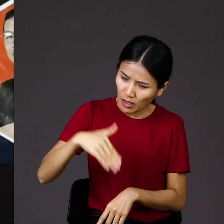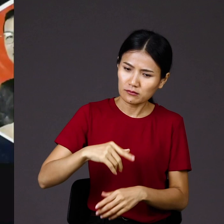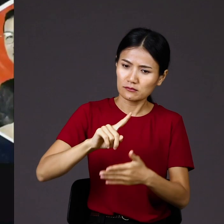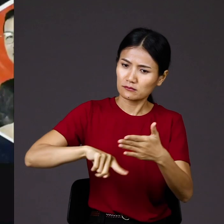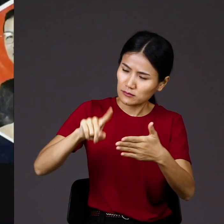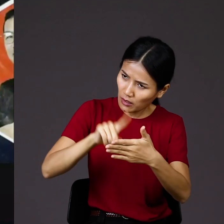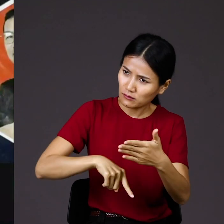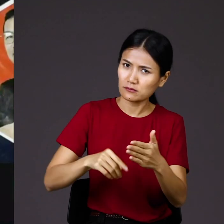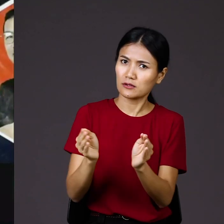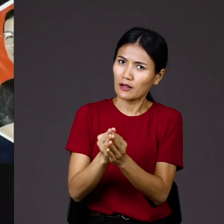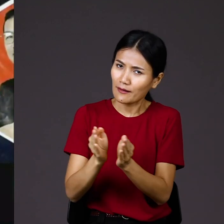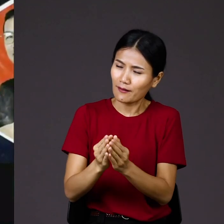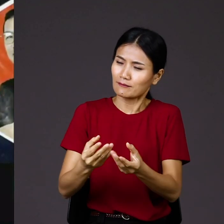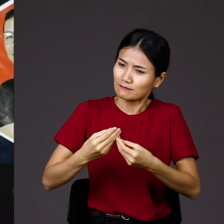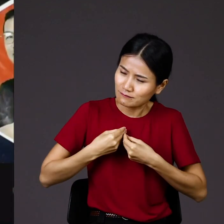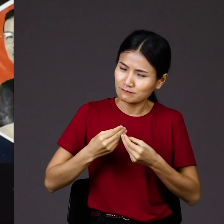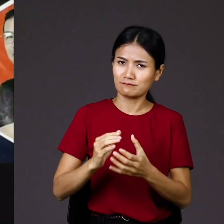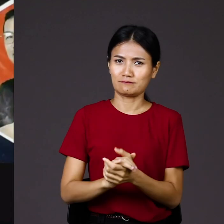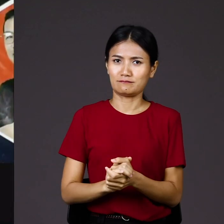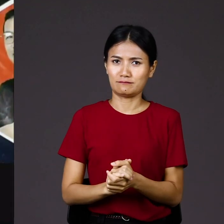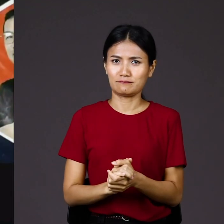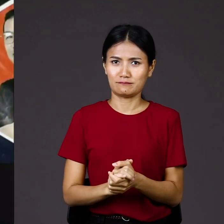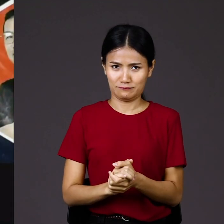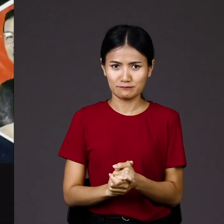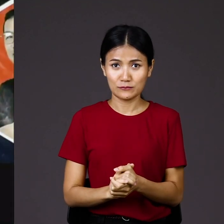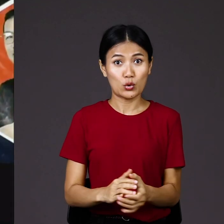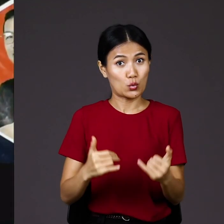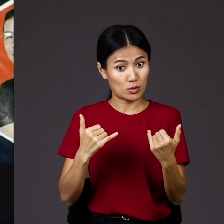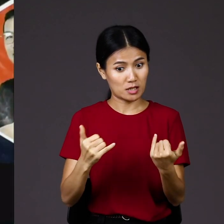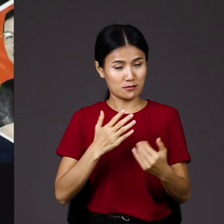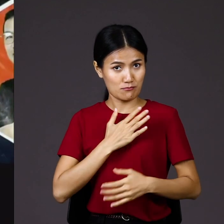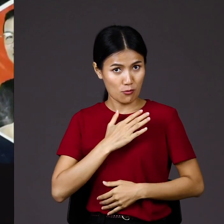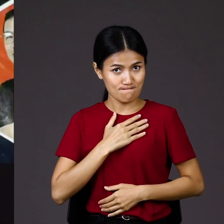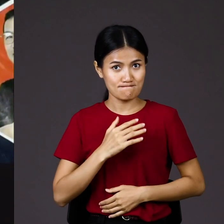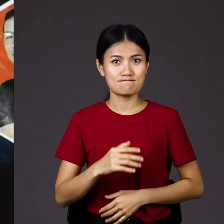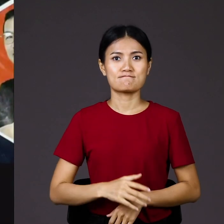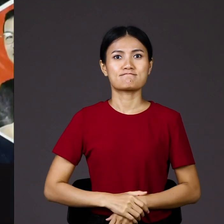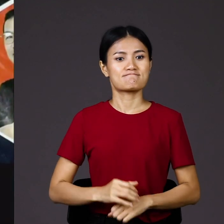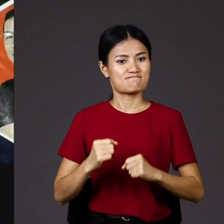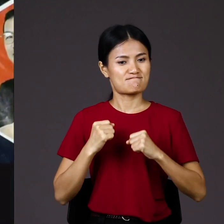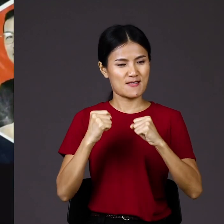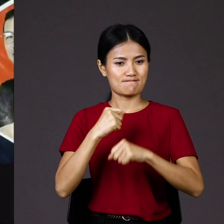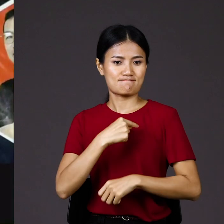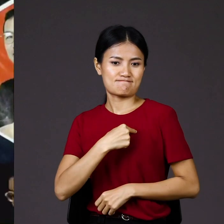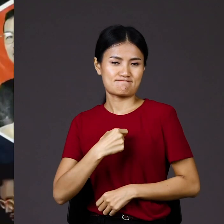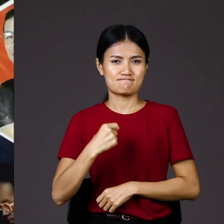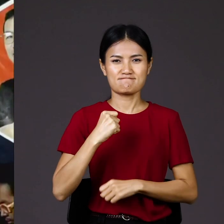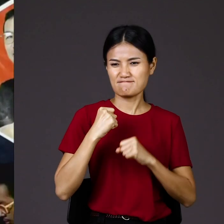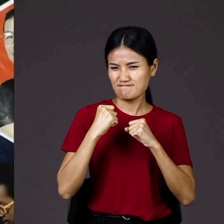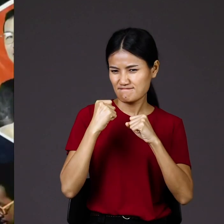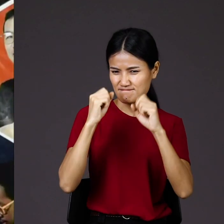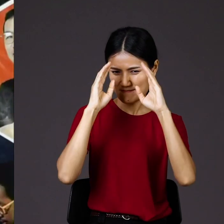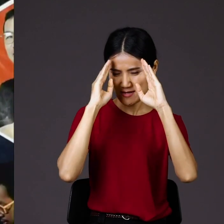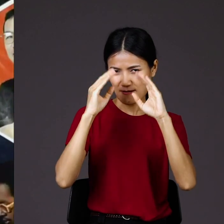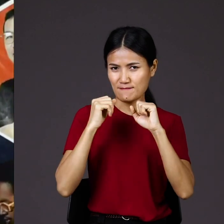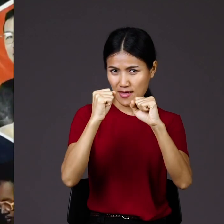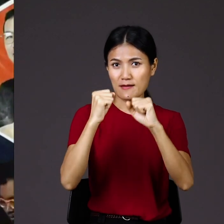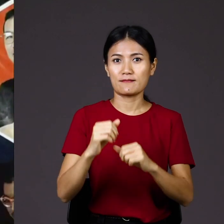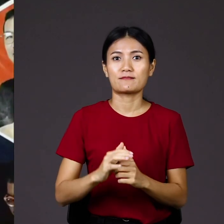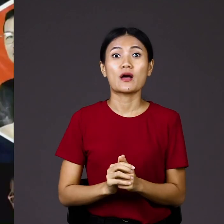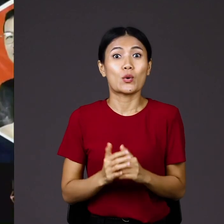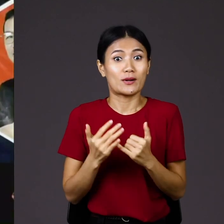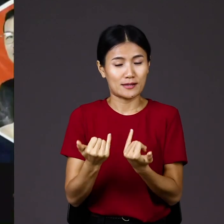แพ้ผมไม่เสียใจครับวันนี้ผมทำเต็มที่แล้วผมเชื่อว่